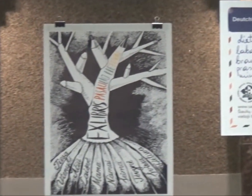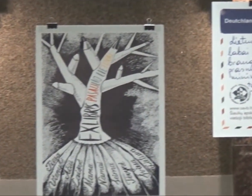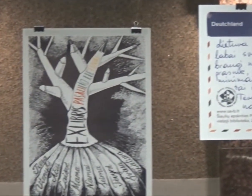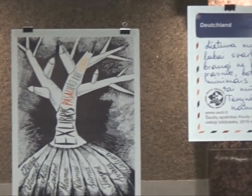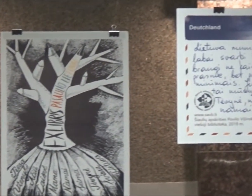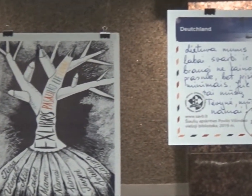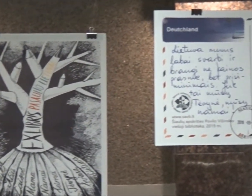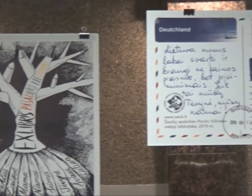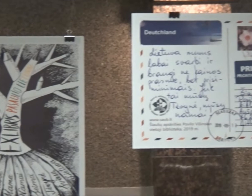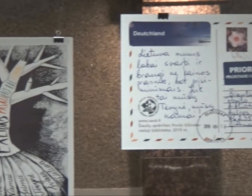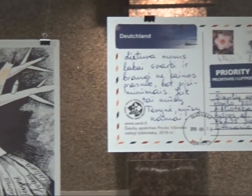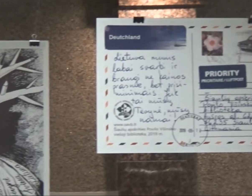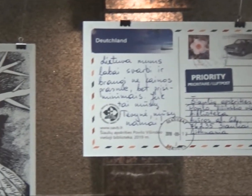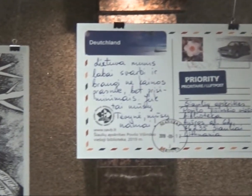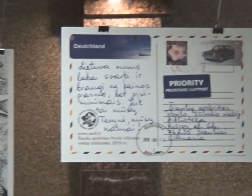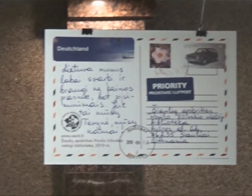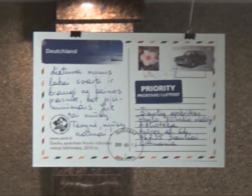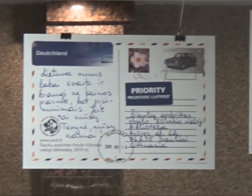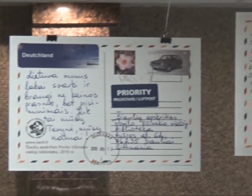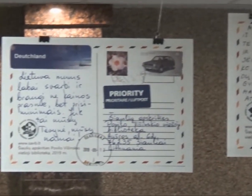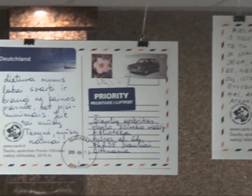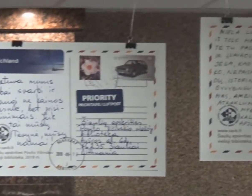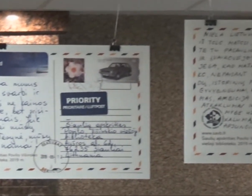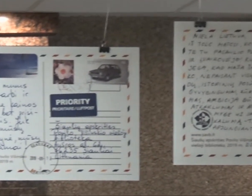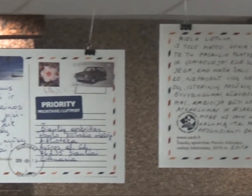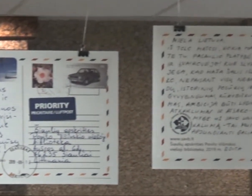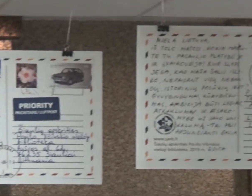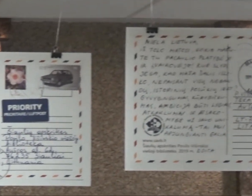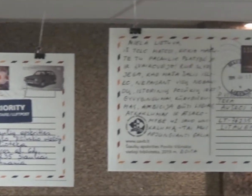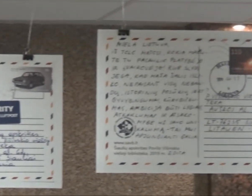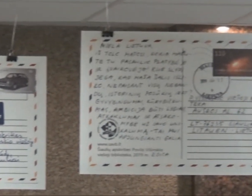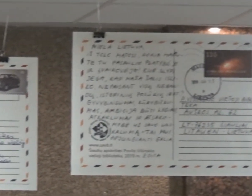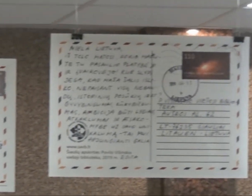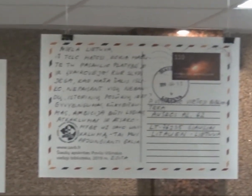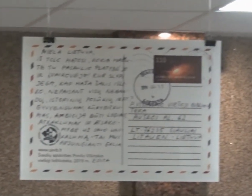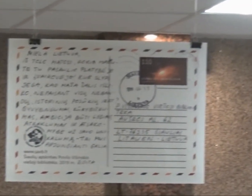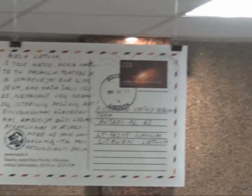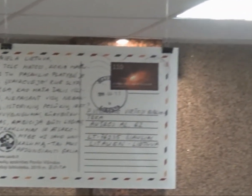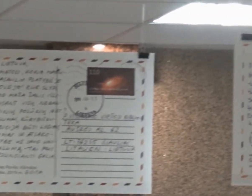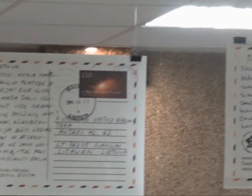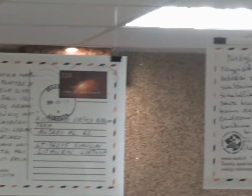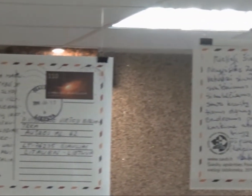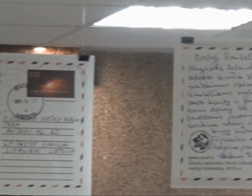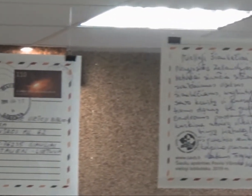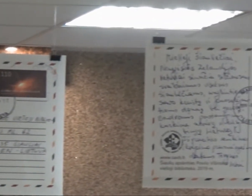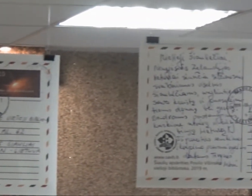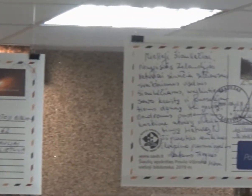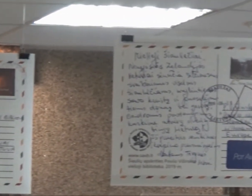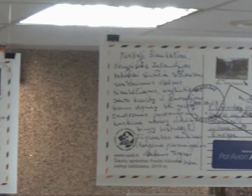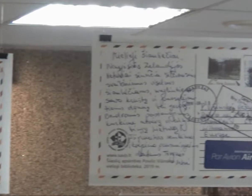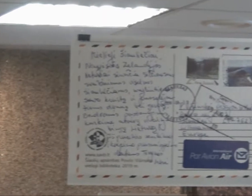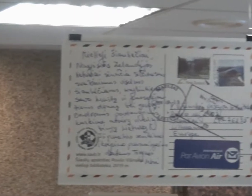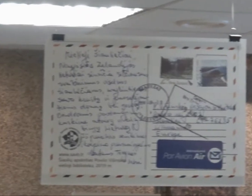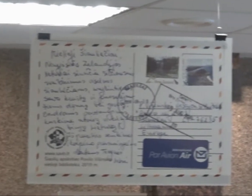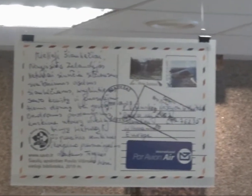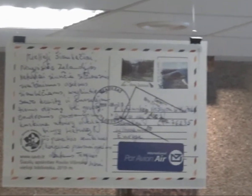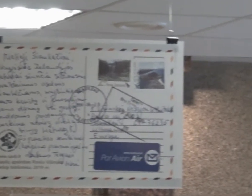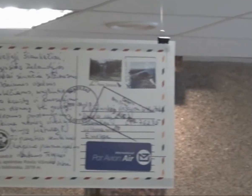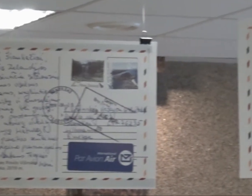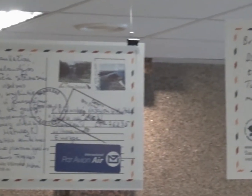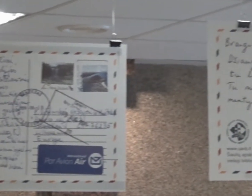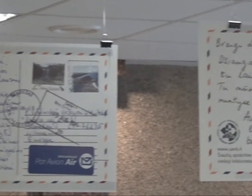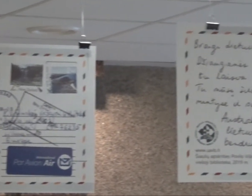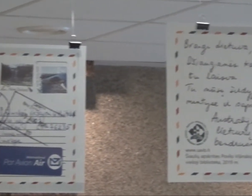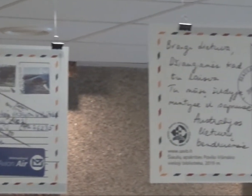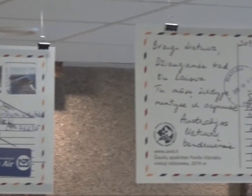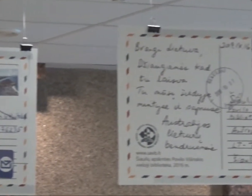muša būgnus, kad Šiauliuose yra ritmas kitaip, kad yra ypatingas tas skambėjimas. Ir džiugos,